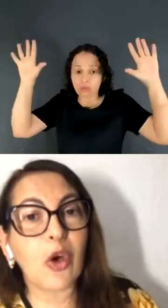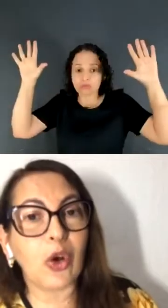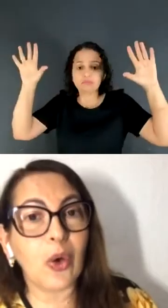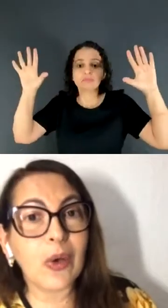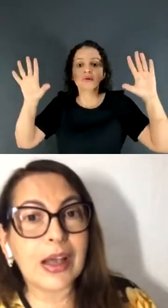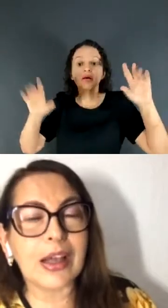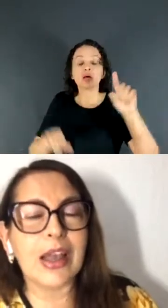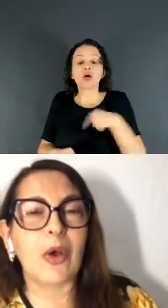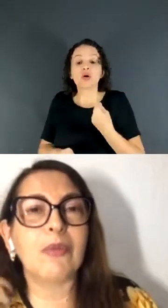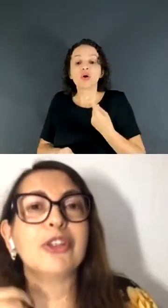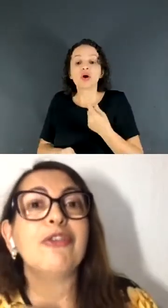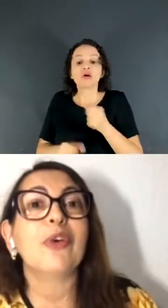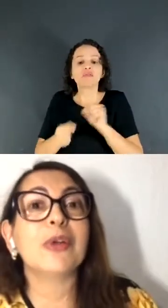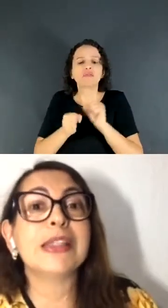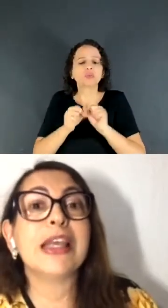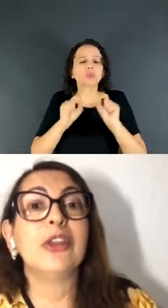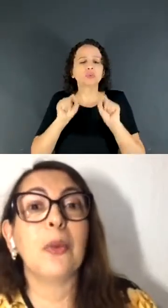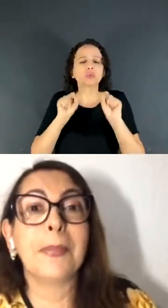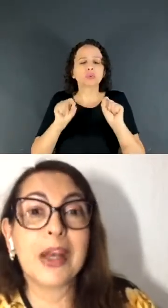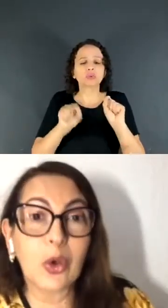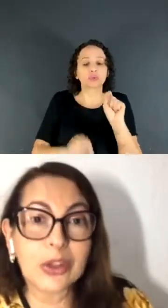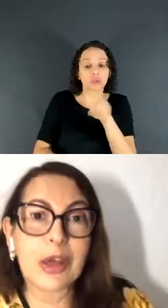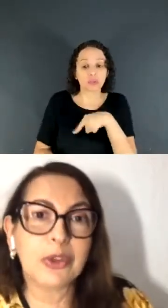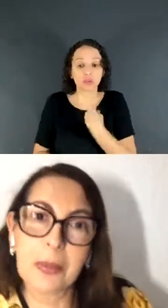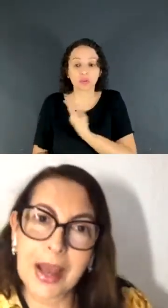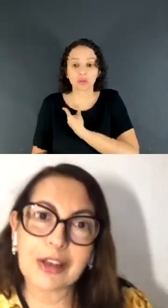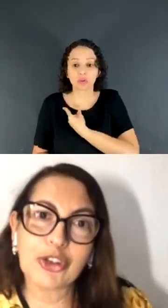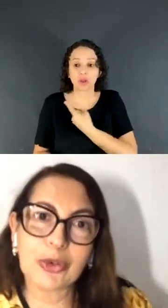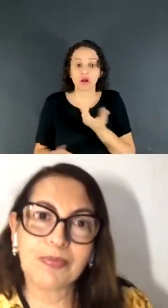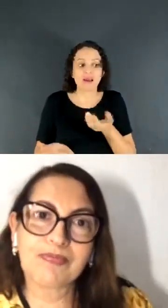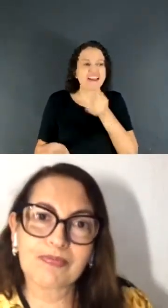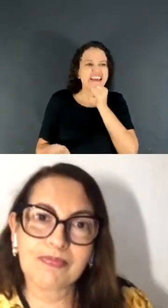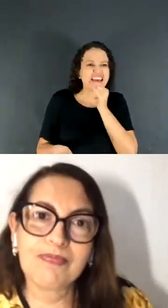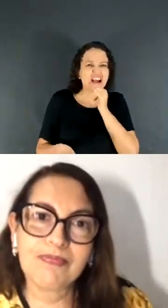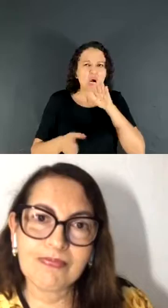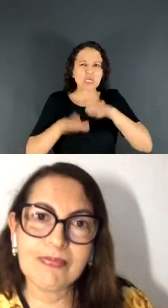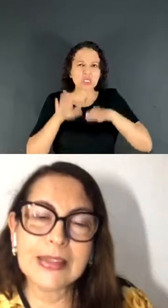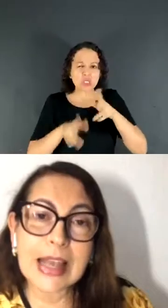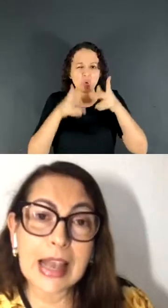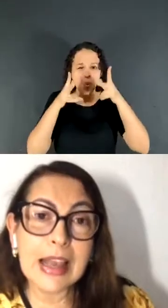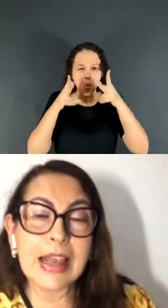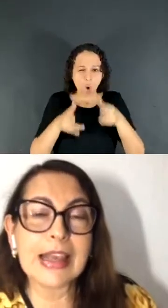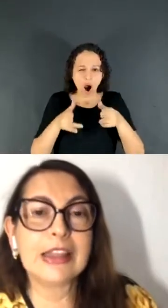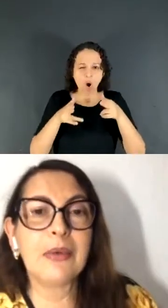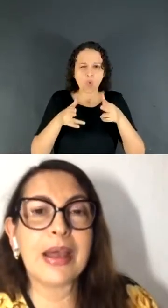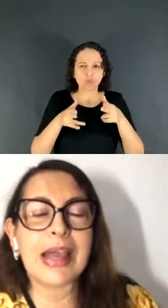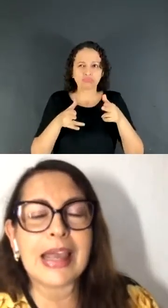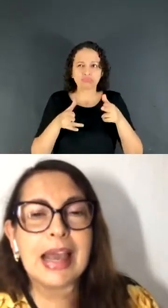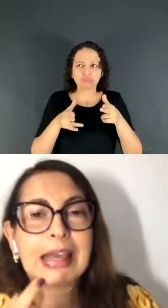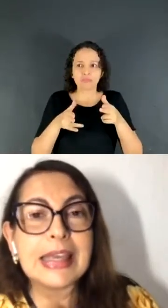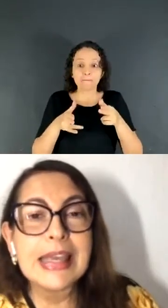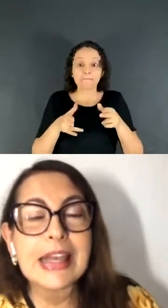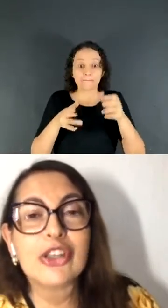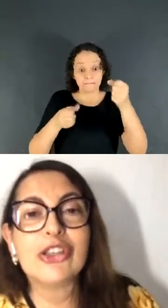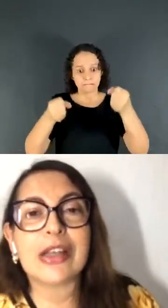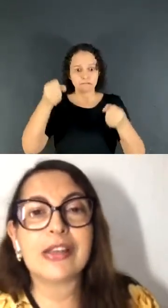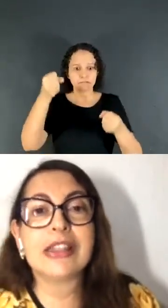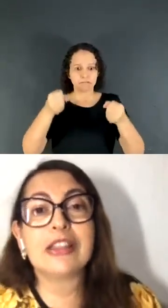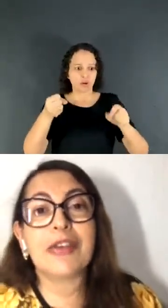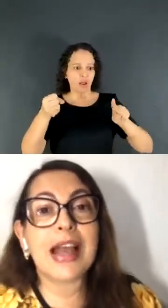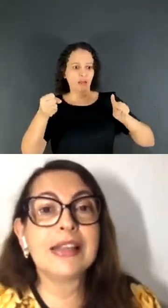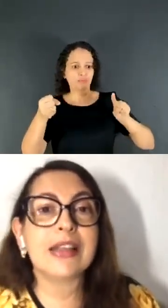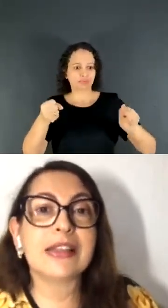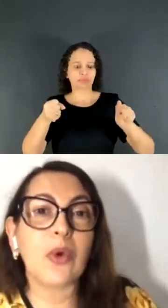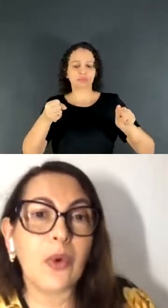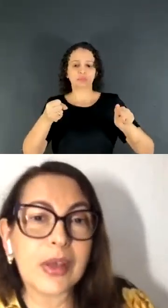ele se coloca como se fosse no piloto automático. tá? Então, é aí que a gente, às